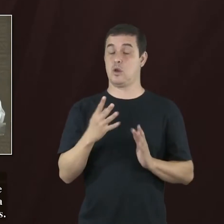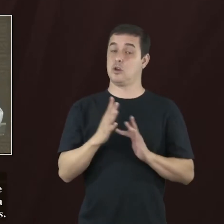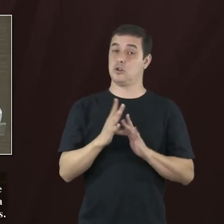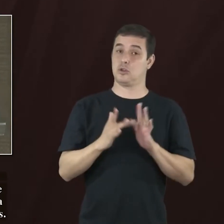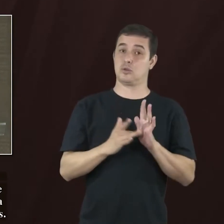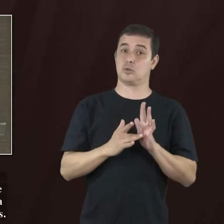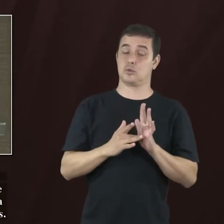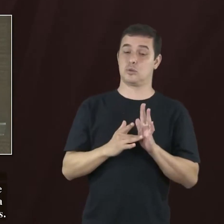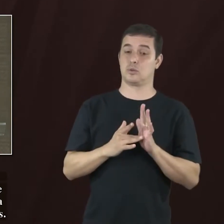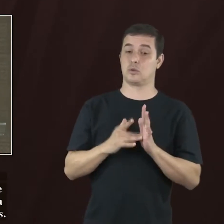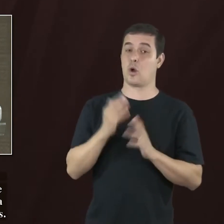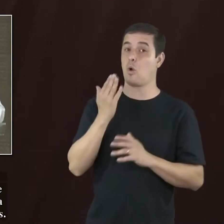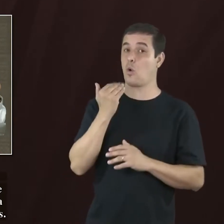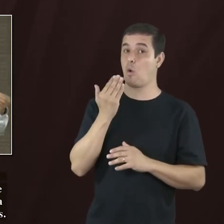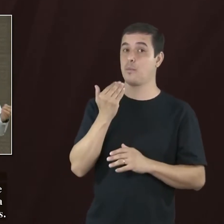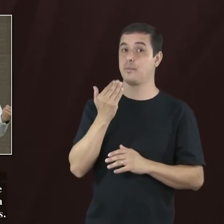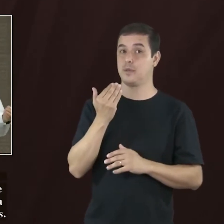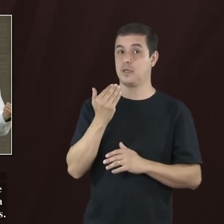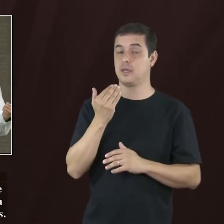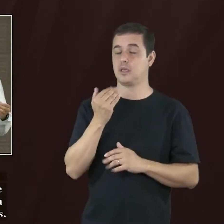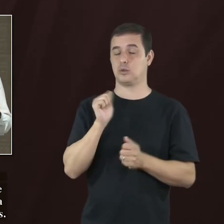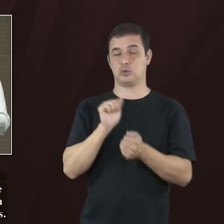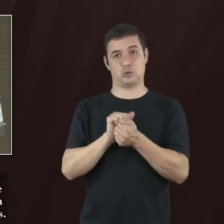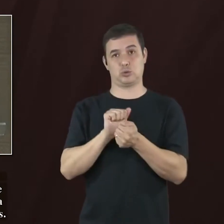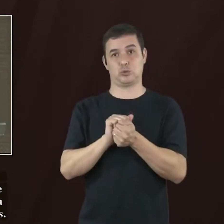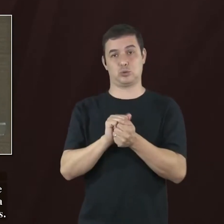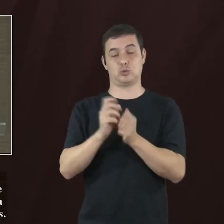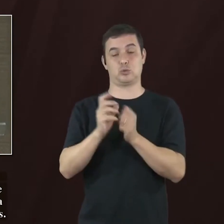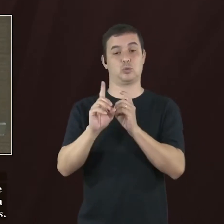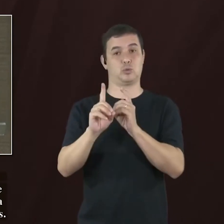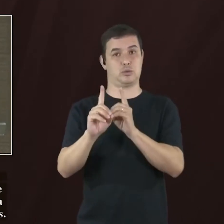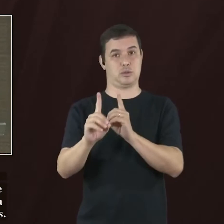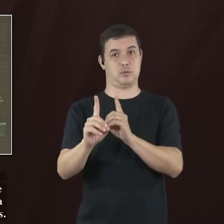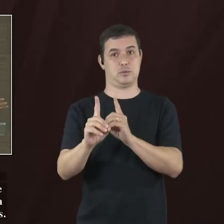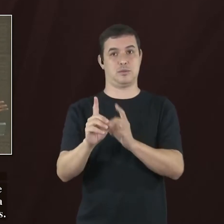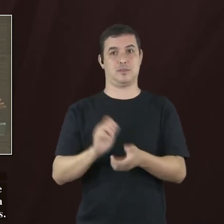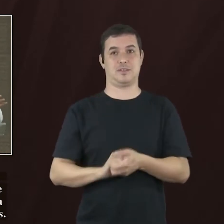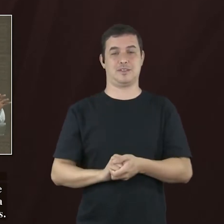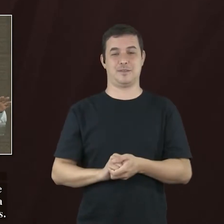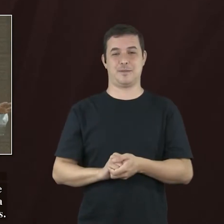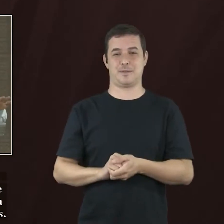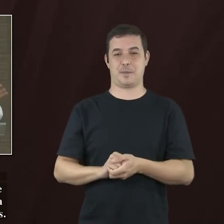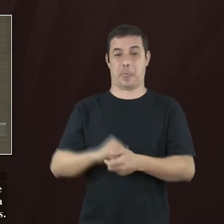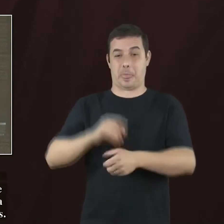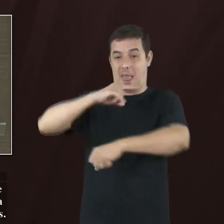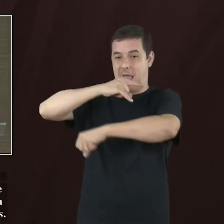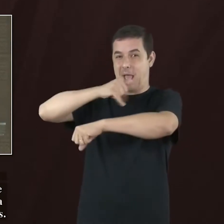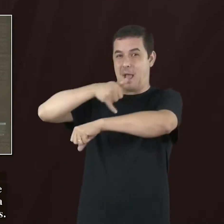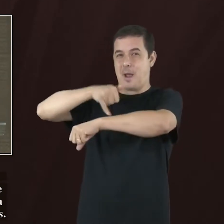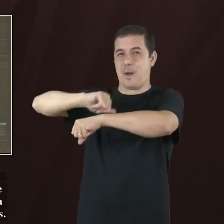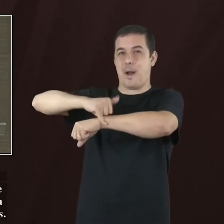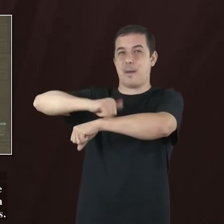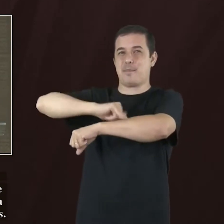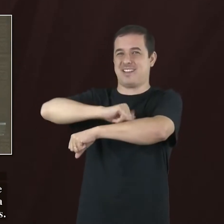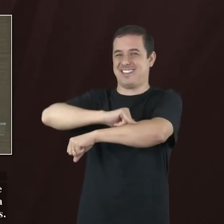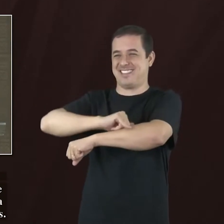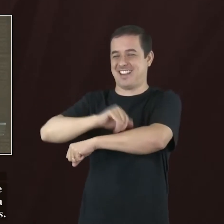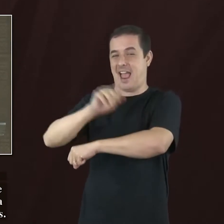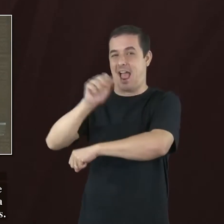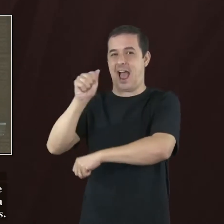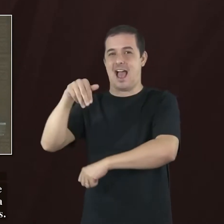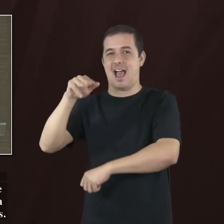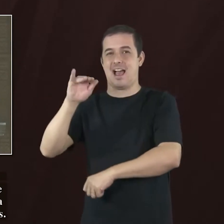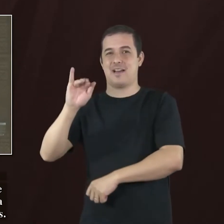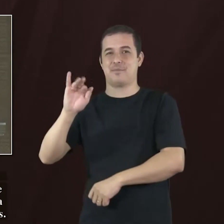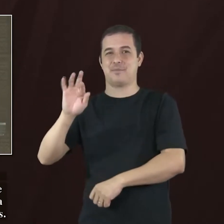com corpo de ressurreição podia comer com eles. Neami, não precisa se preocupar, o dia que você ganhar ressurreição, corpo de